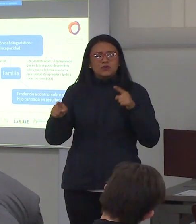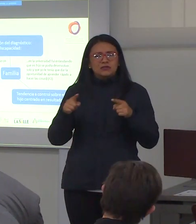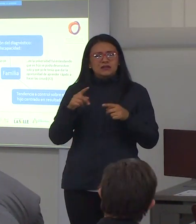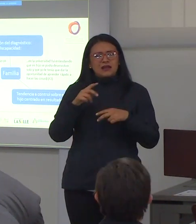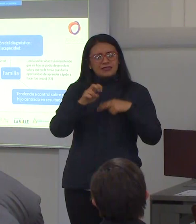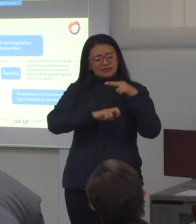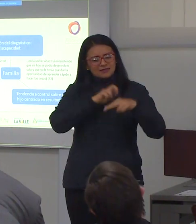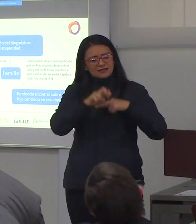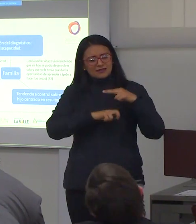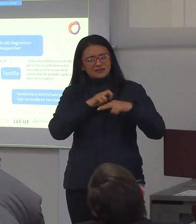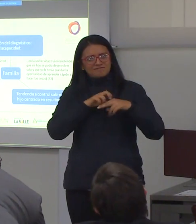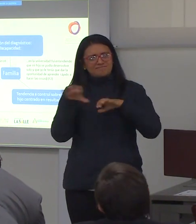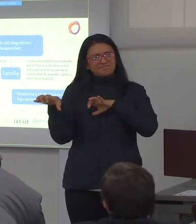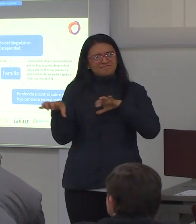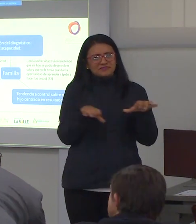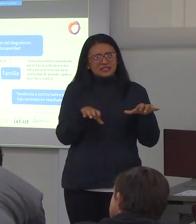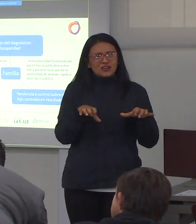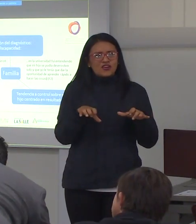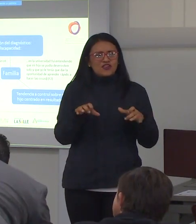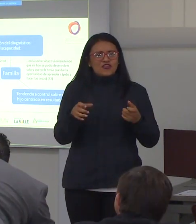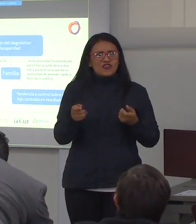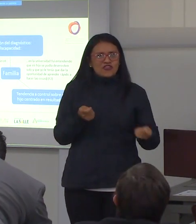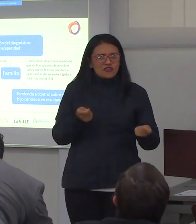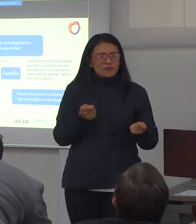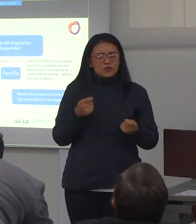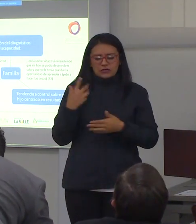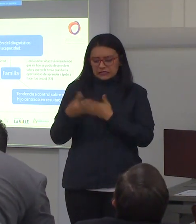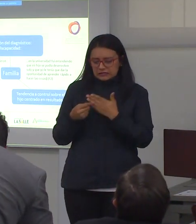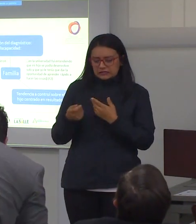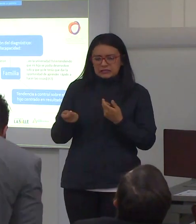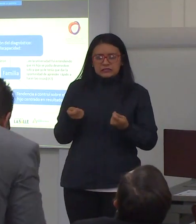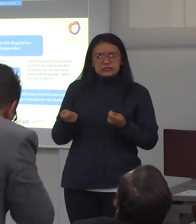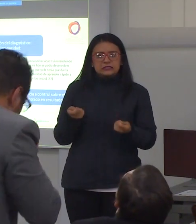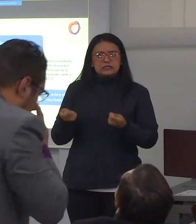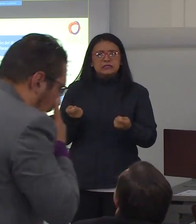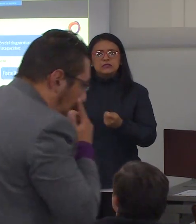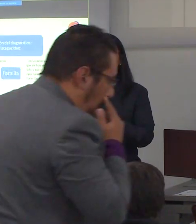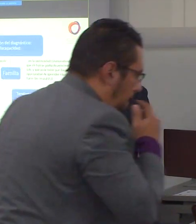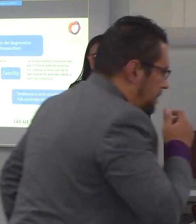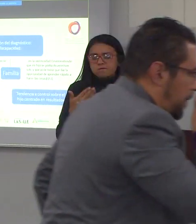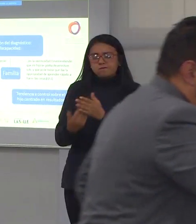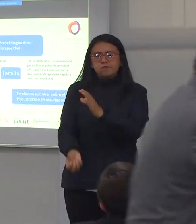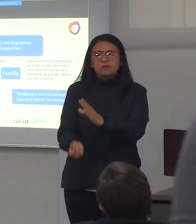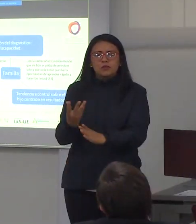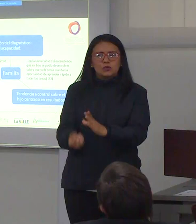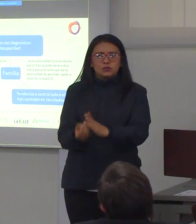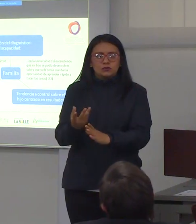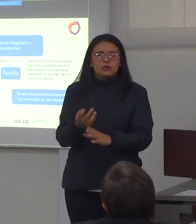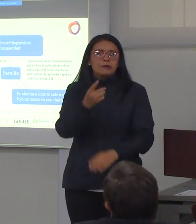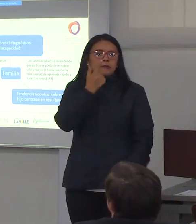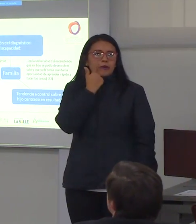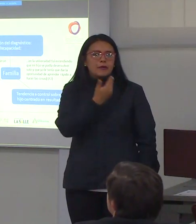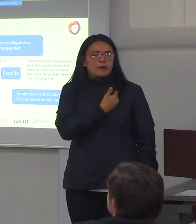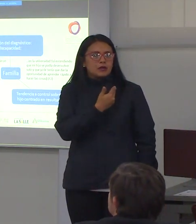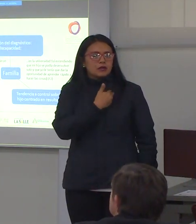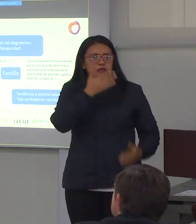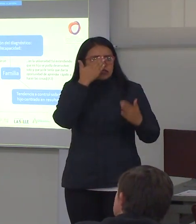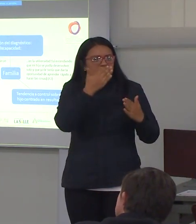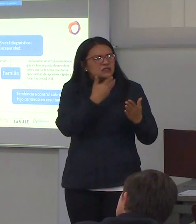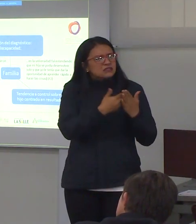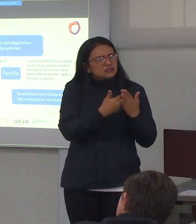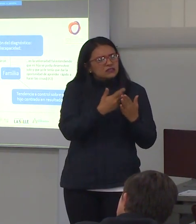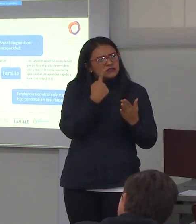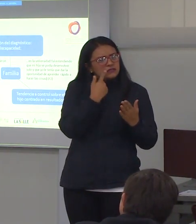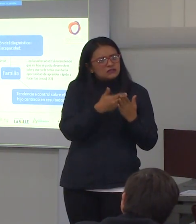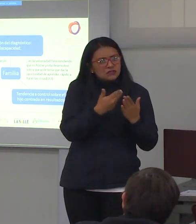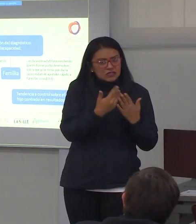actitud con relación a controlar los resultados en términos de producto es decir el padre de familia estaba más interesado